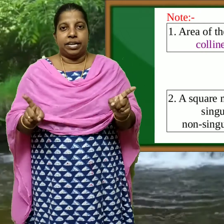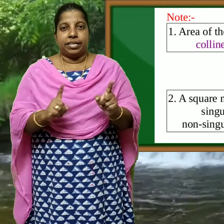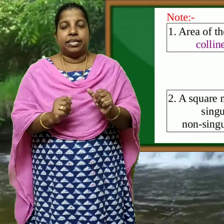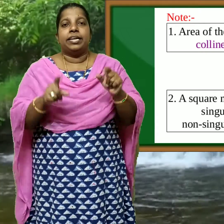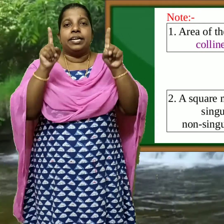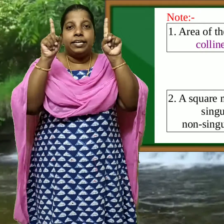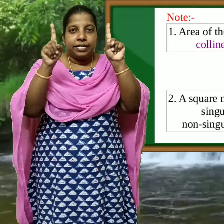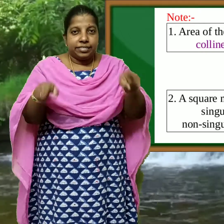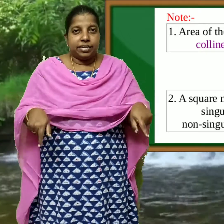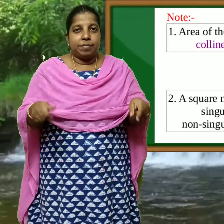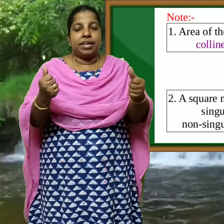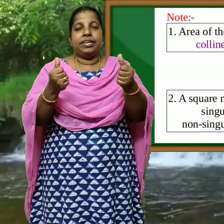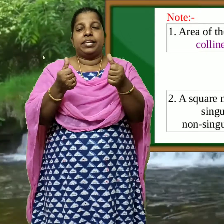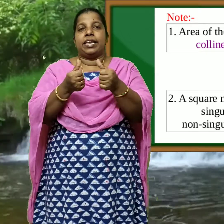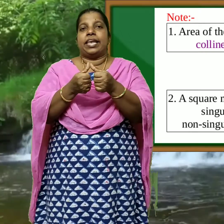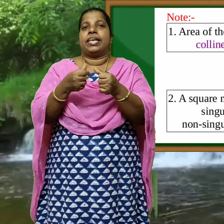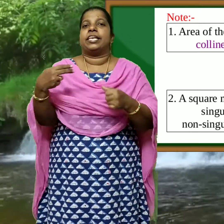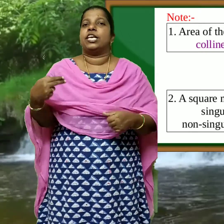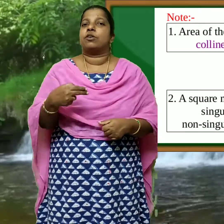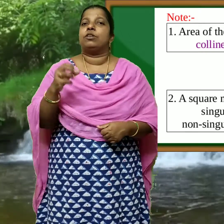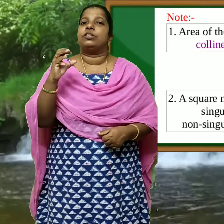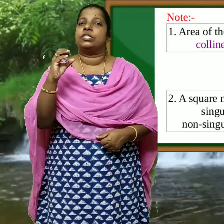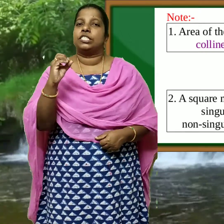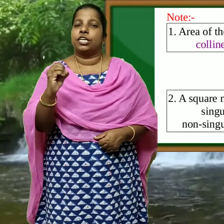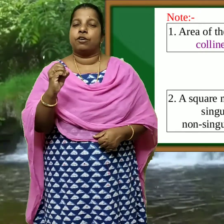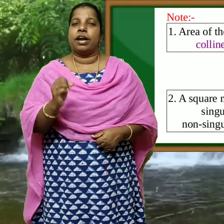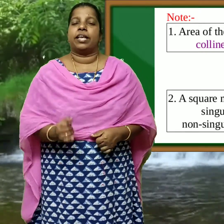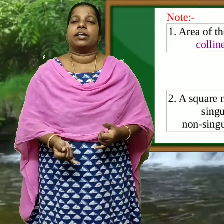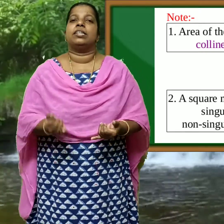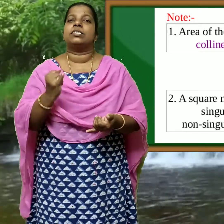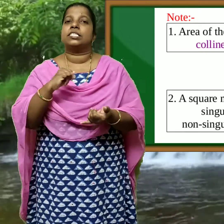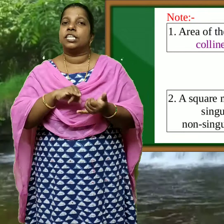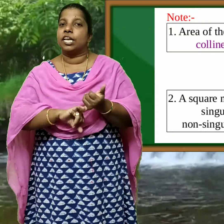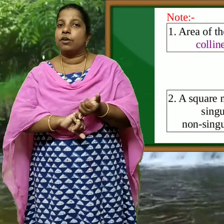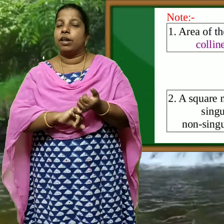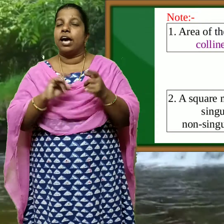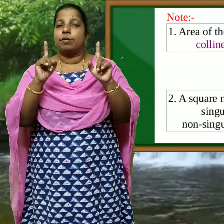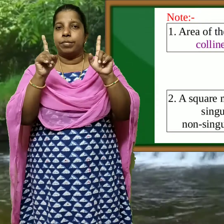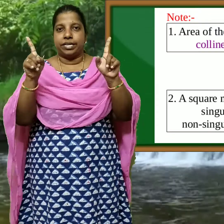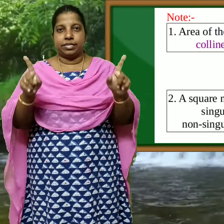ഡിറ്റർമിനൻറ്റ് എ ഈക്വൽ ടു 0 ദാൻ സിംഗുലാർ മെട്രിക്സ്.